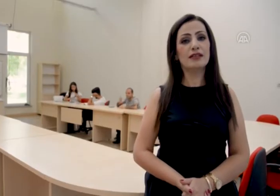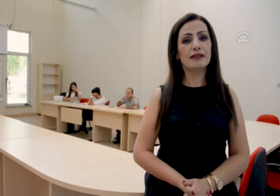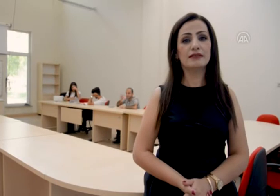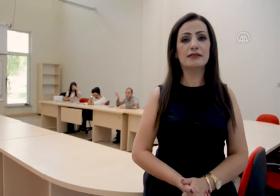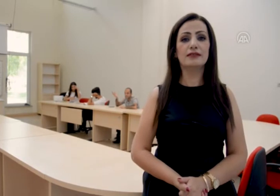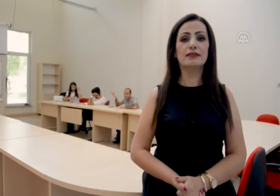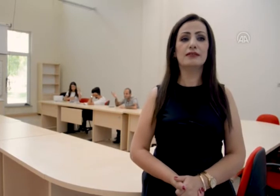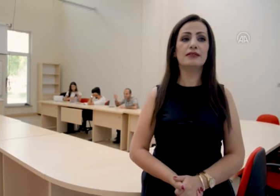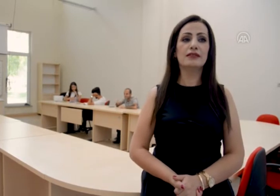gelen